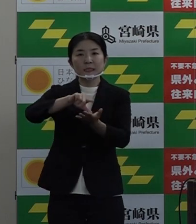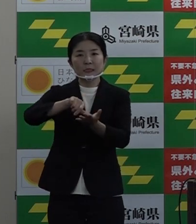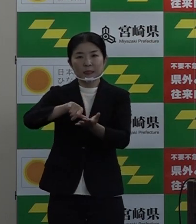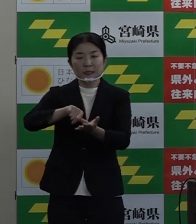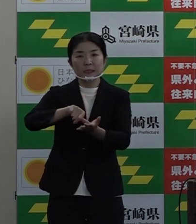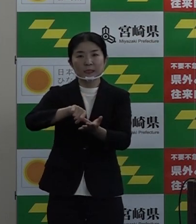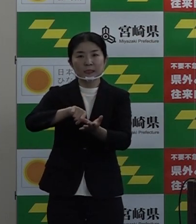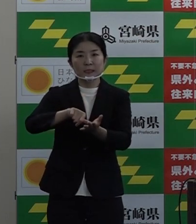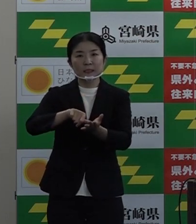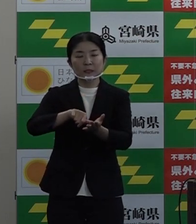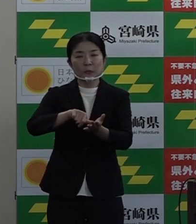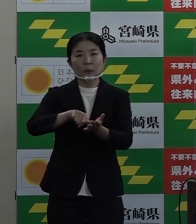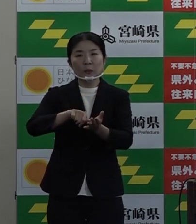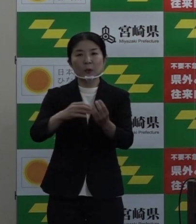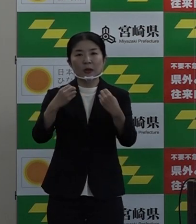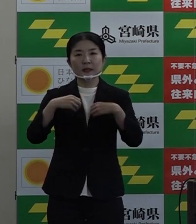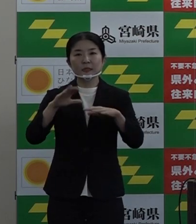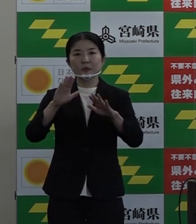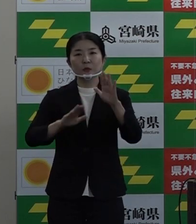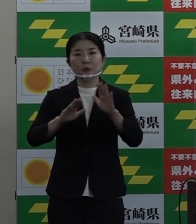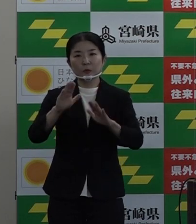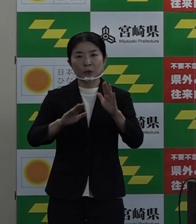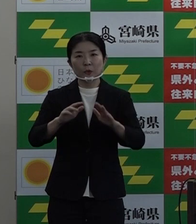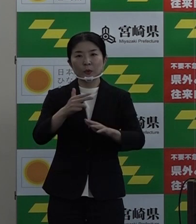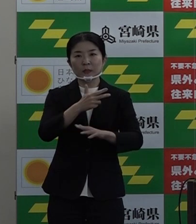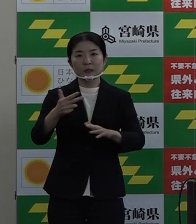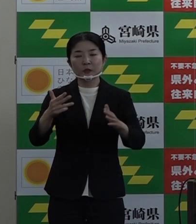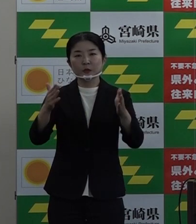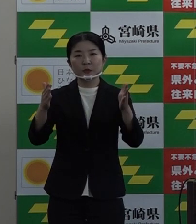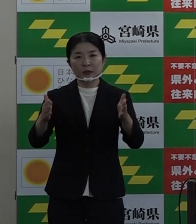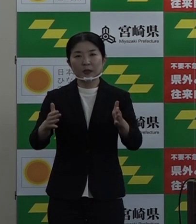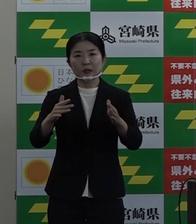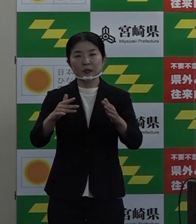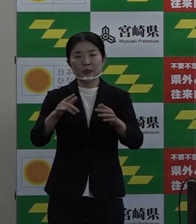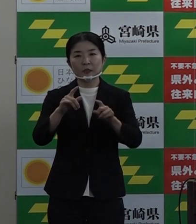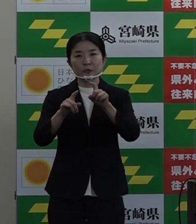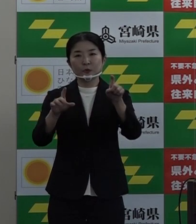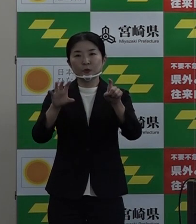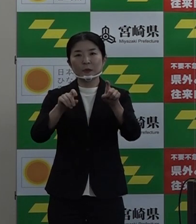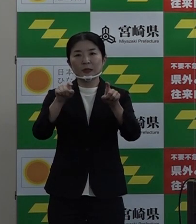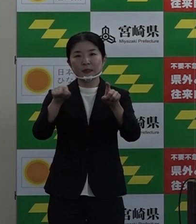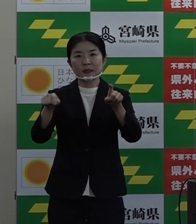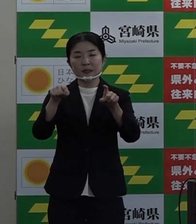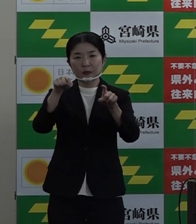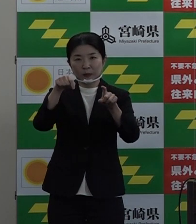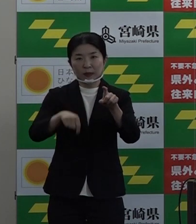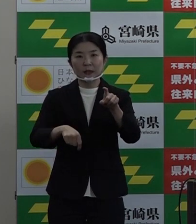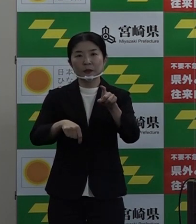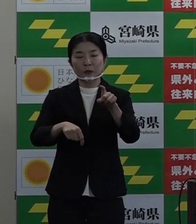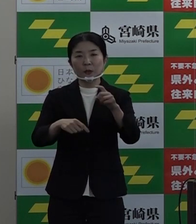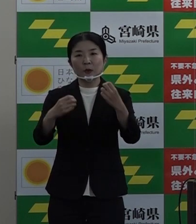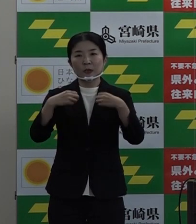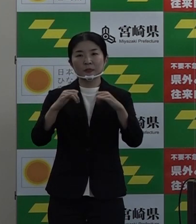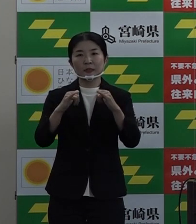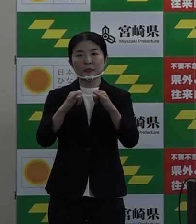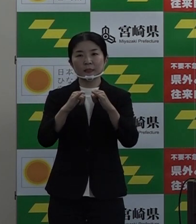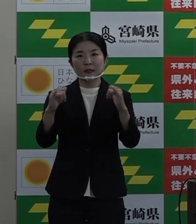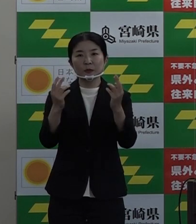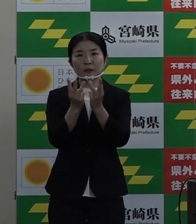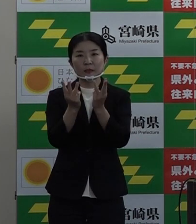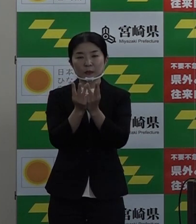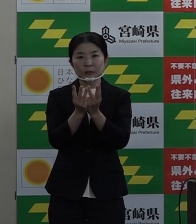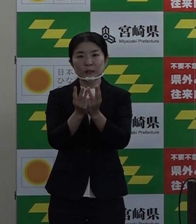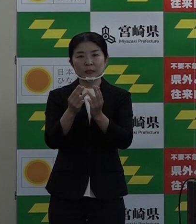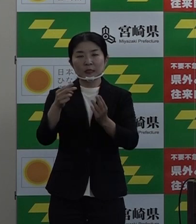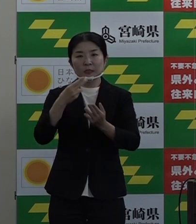の感染状況、1週間の10万人あたりということで、まず飲食店等